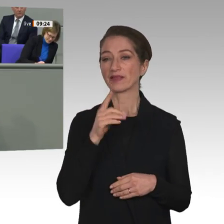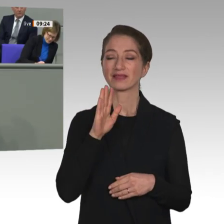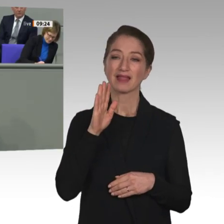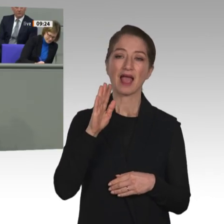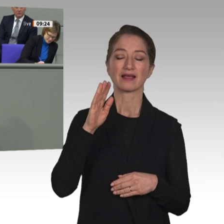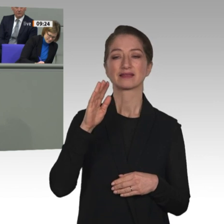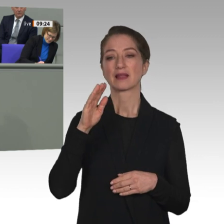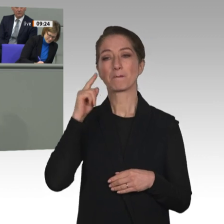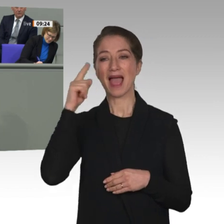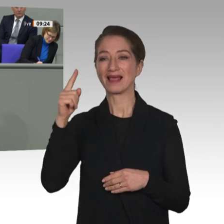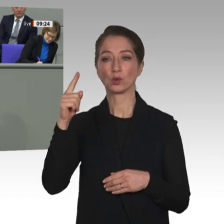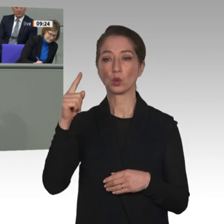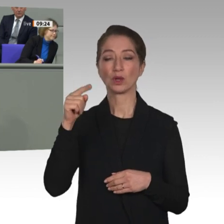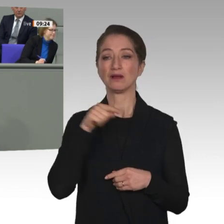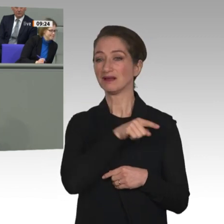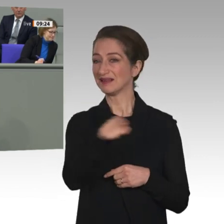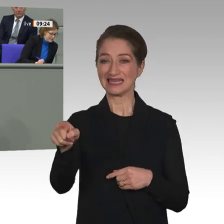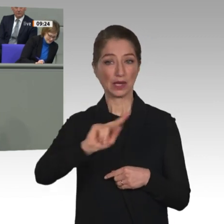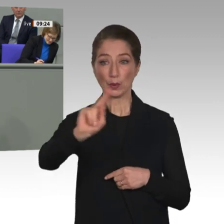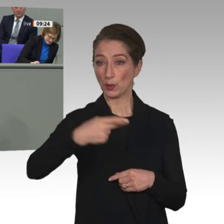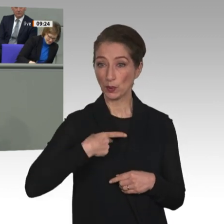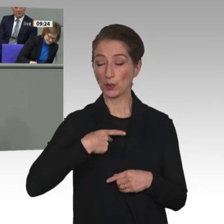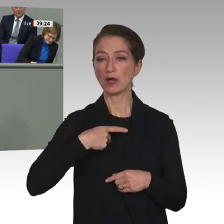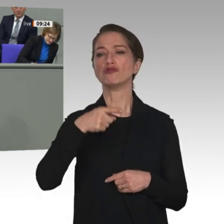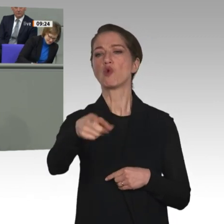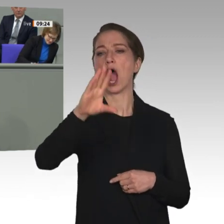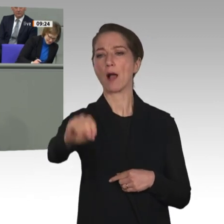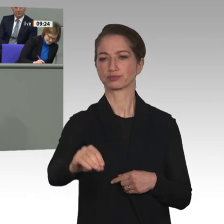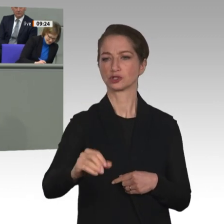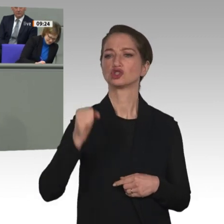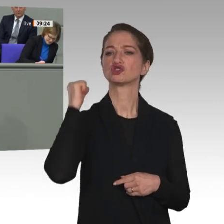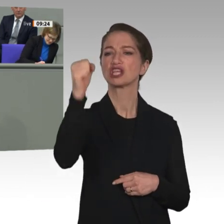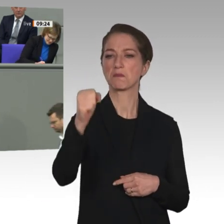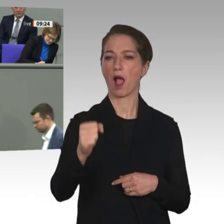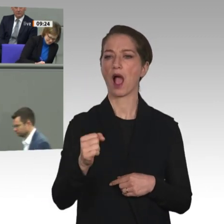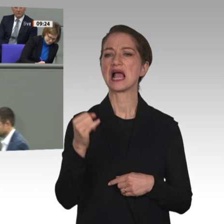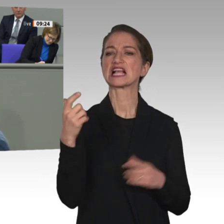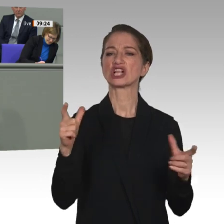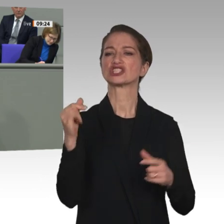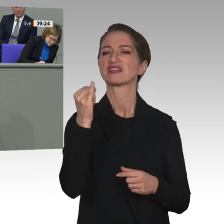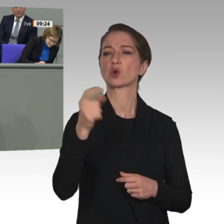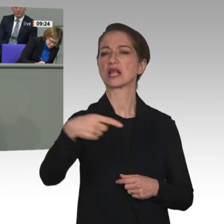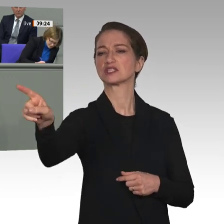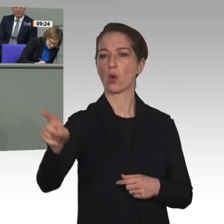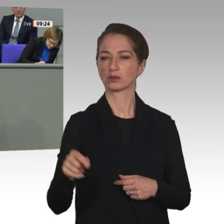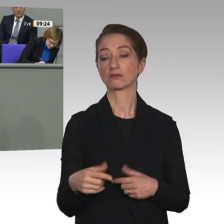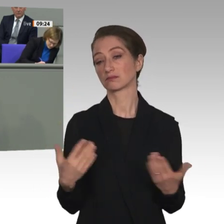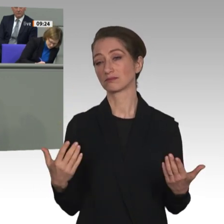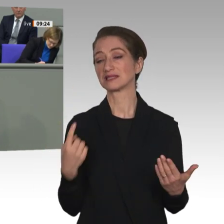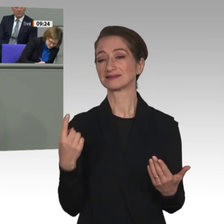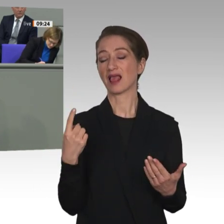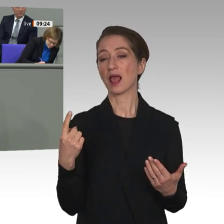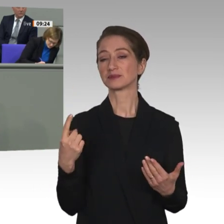teilen, ständig den Mund verbieten, wenn Sie diese Leute stigmatisieren und gesellschaftlich isolieren, dann schaffen Sie selbst die Räume